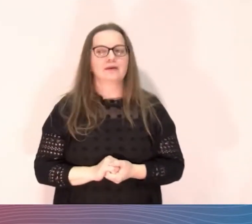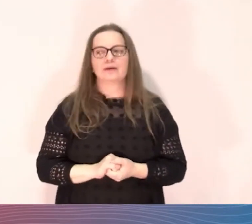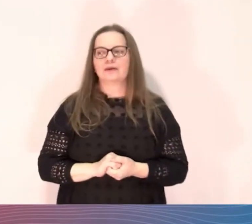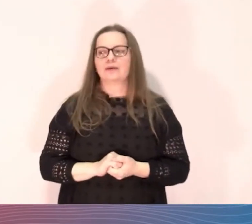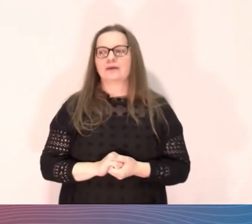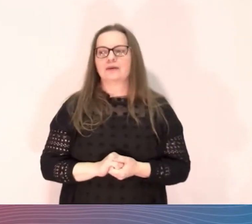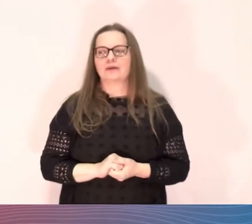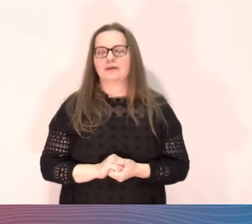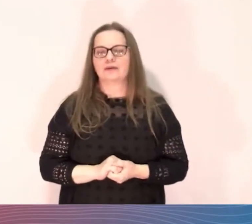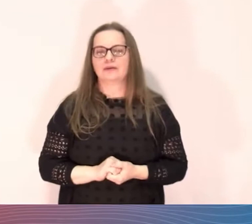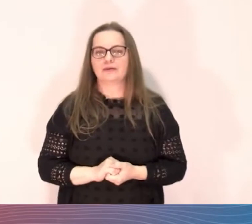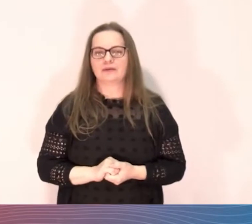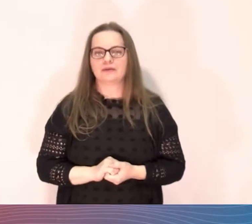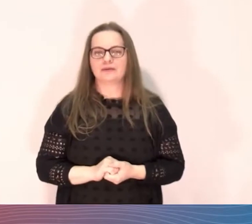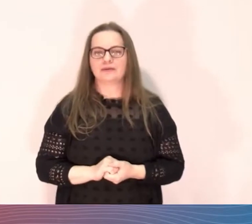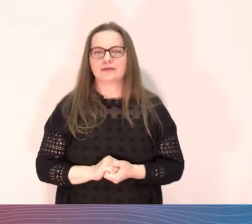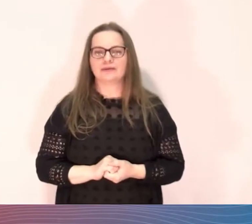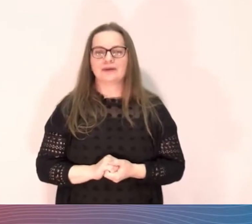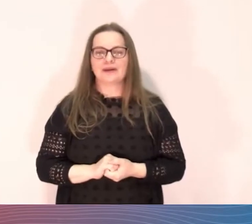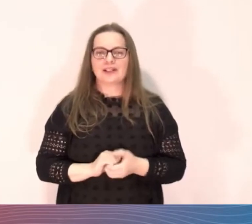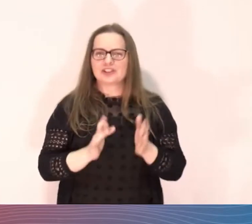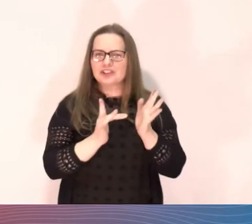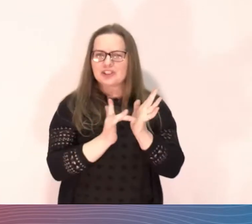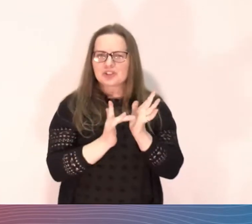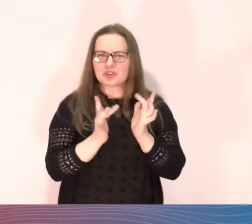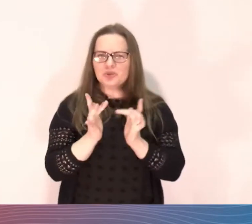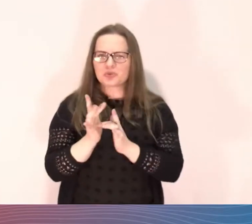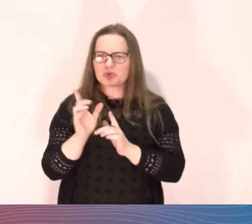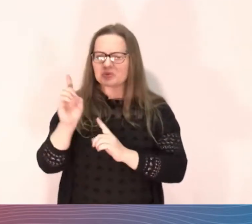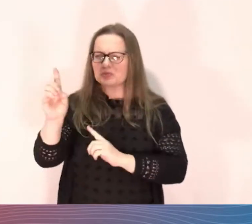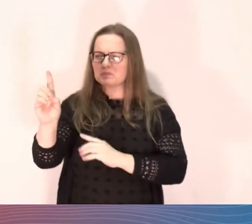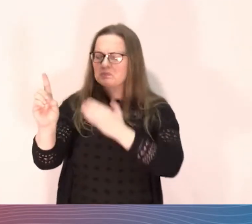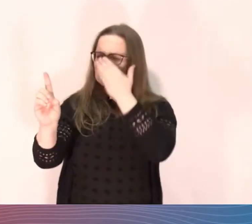Não tendo visto,